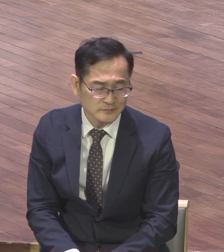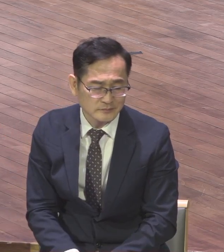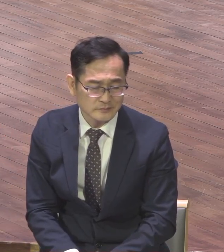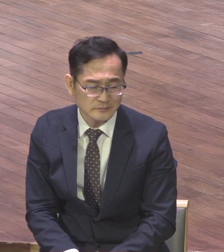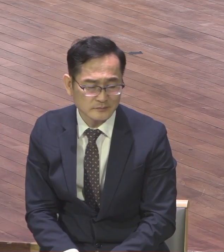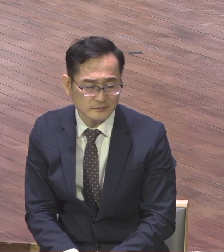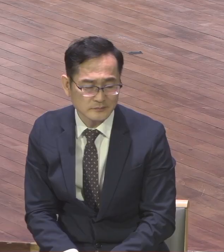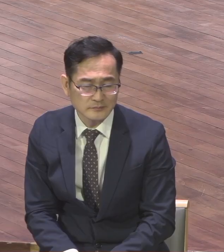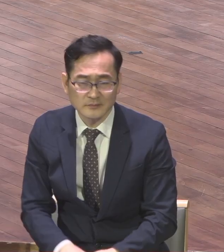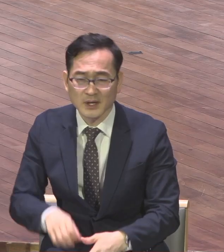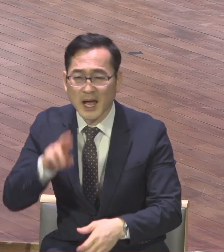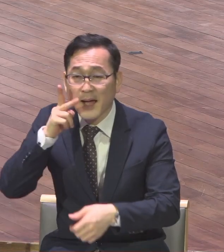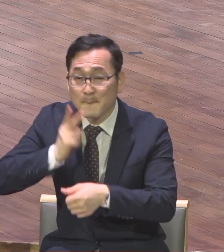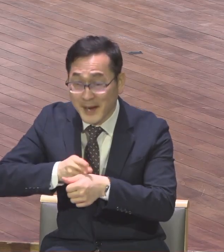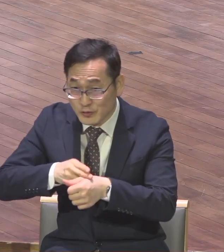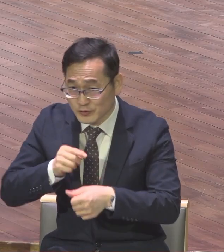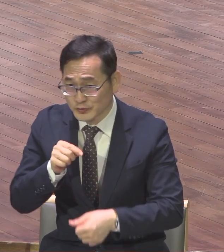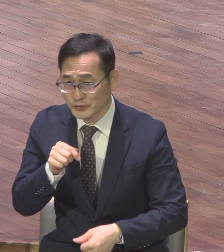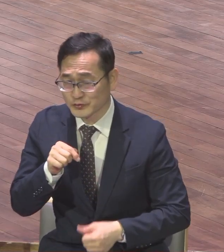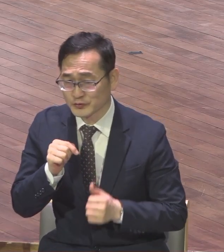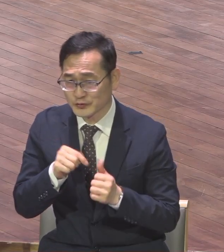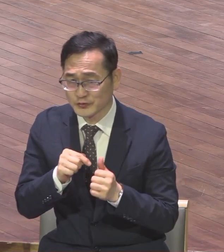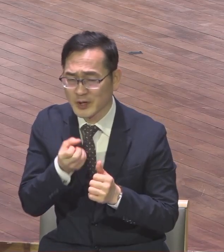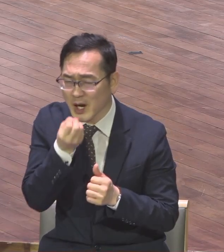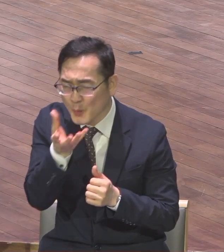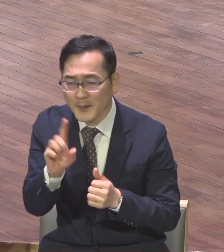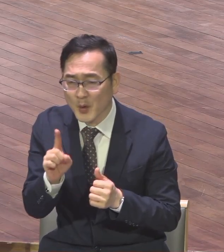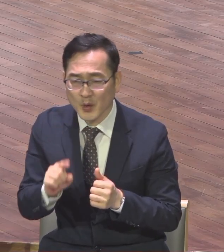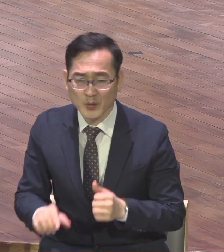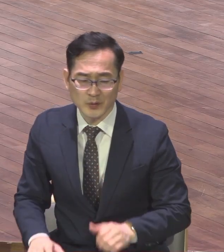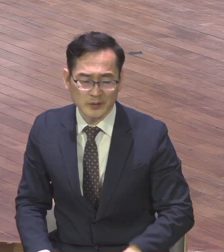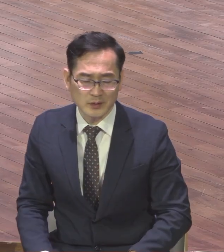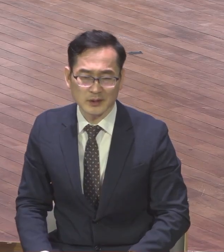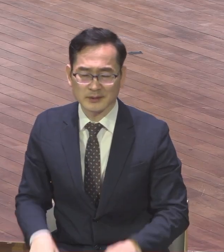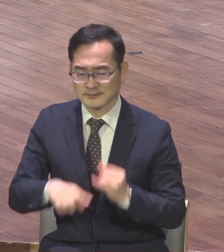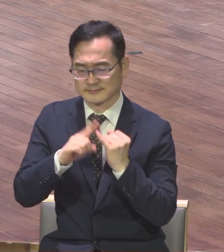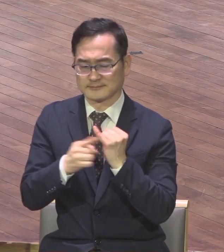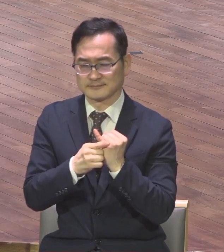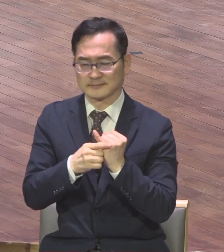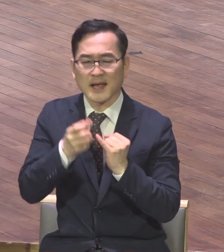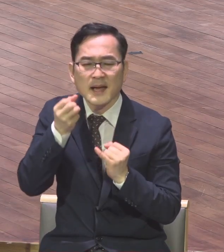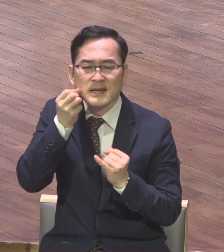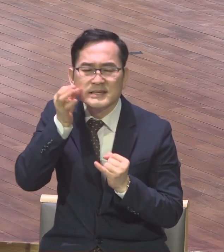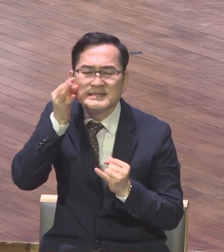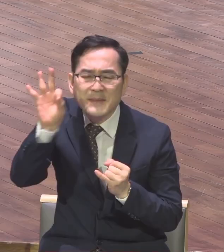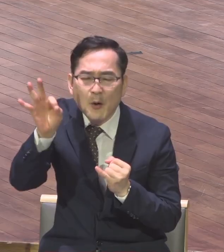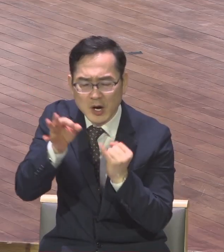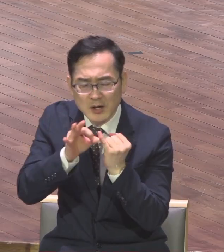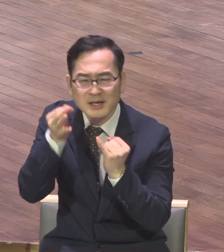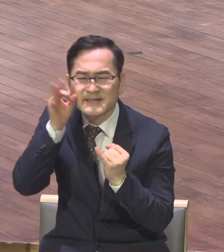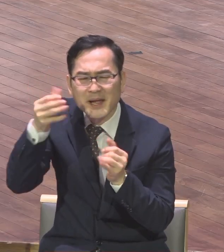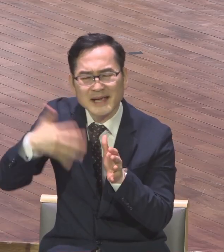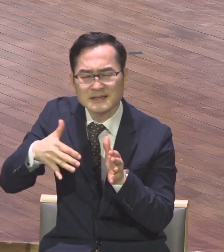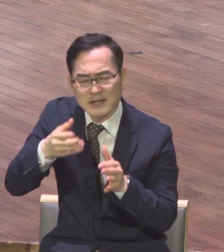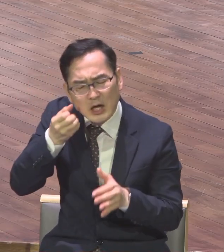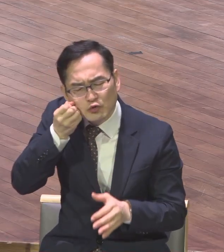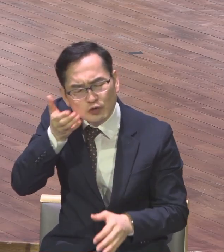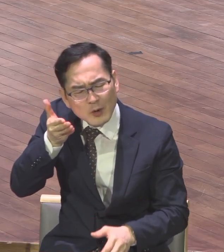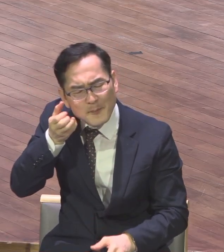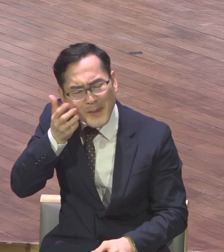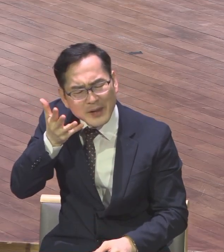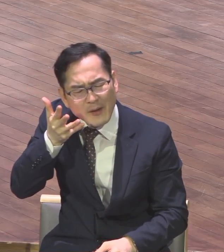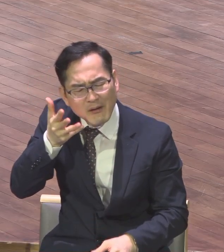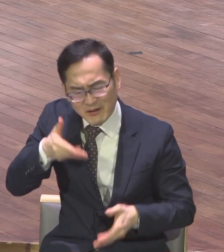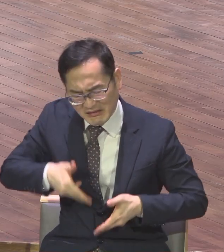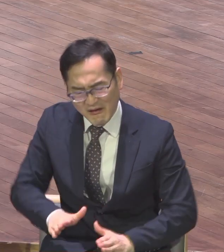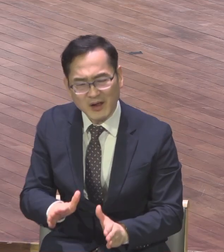이 전도자 바울이 말이에요. 뭐라고 표현했습니까? 만삭되지 못한 나에게도